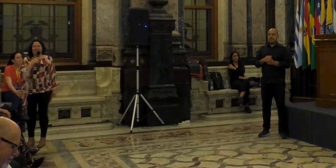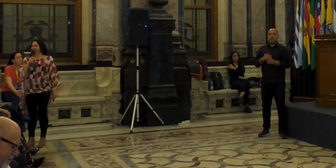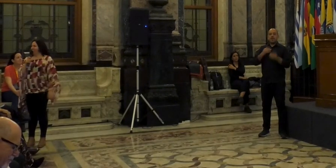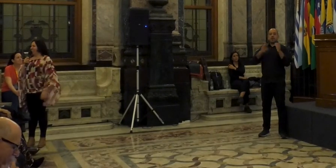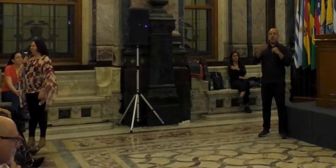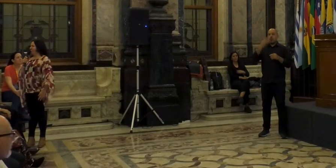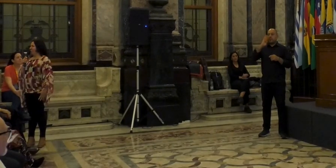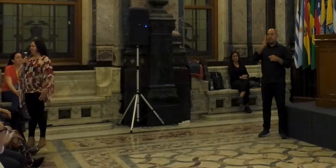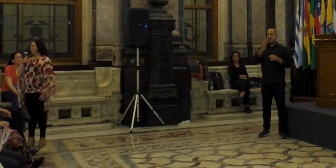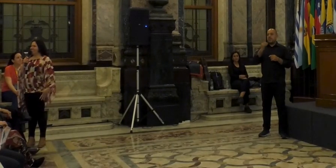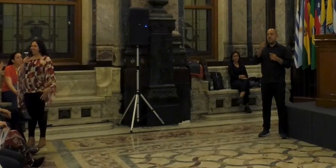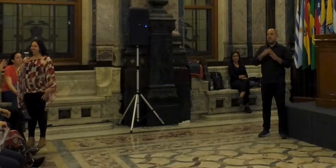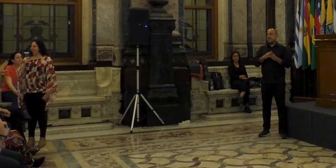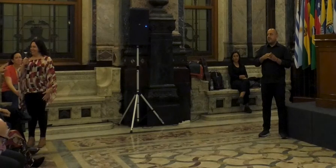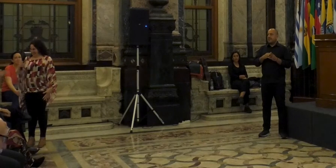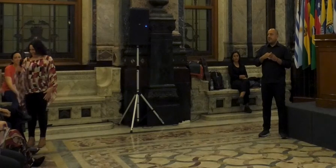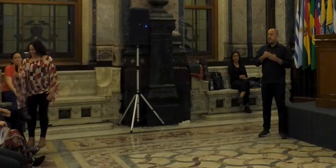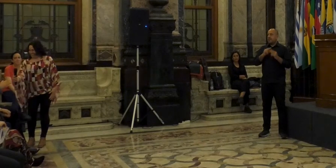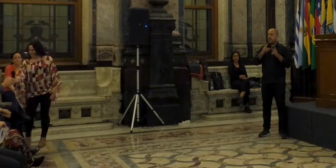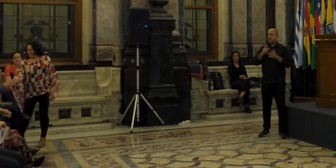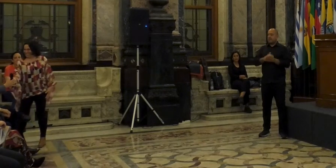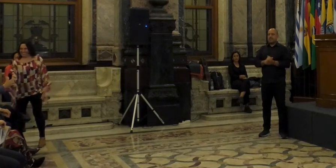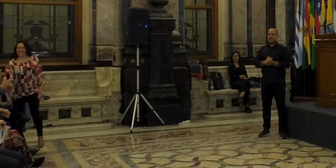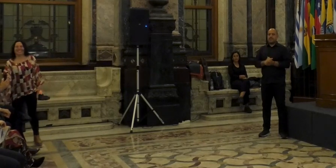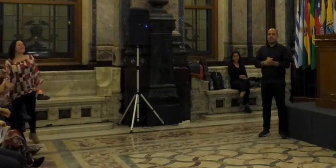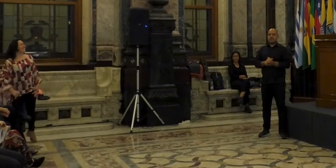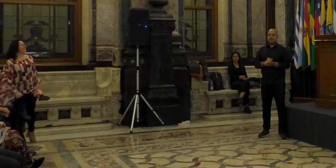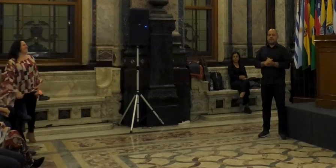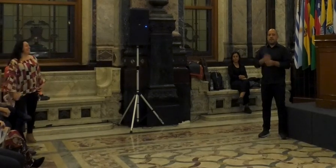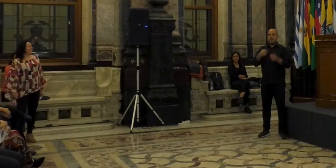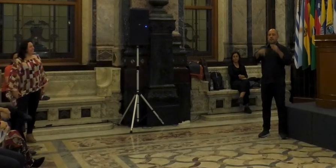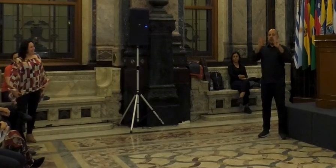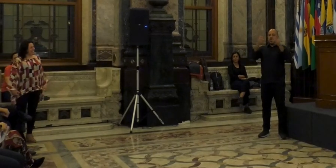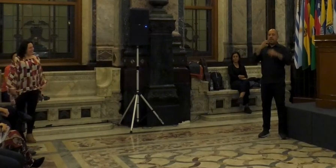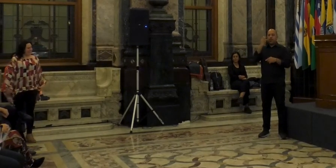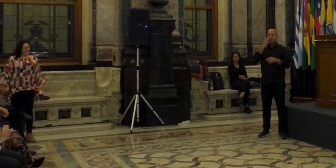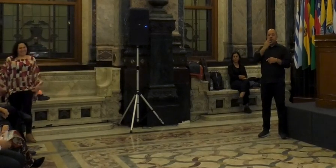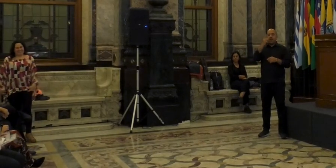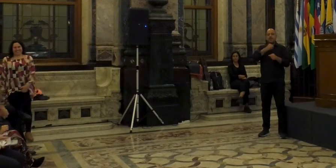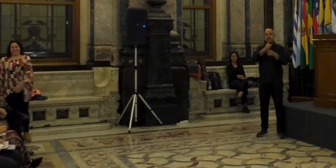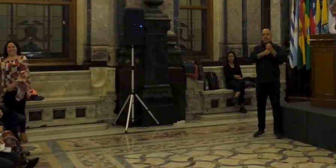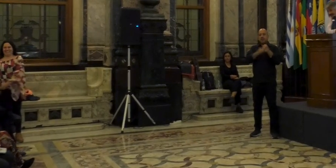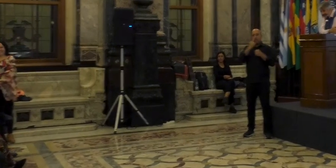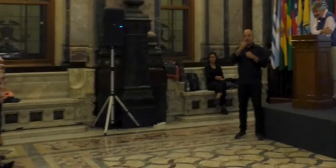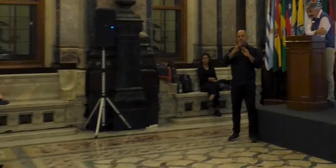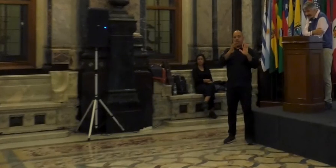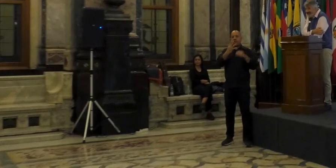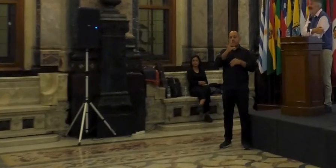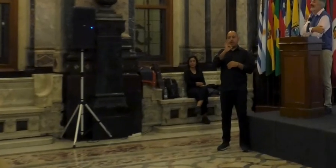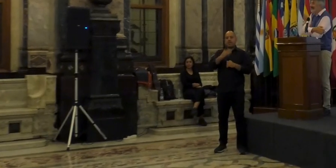bolero, porque lo he arreglado yo. Pero es un temazo cubano de los años 40.